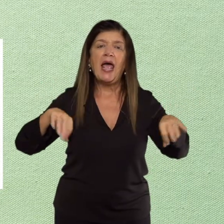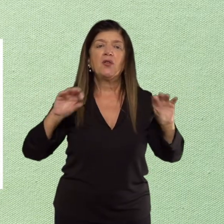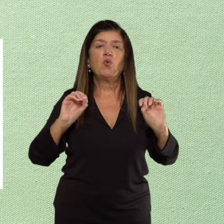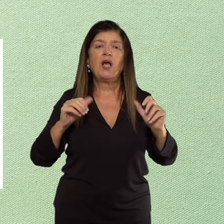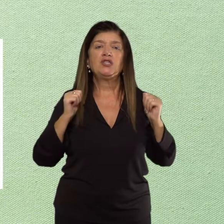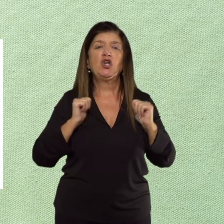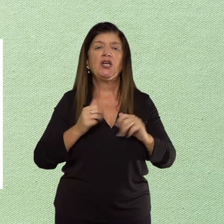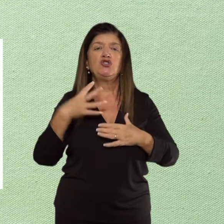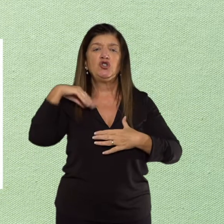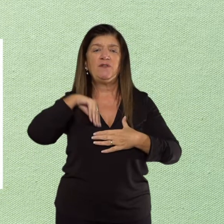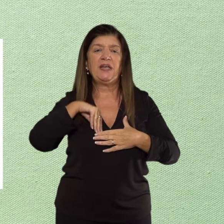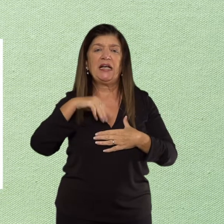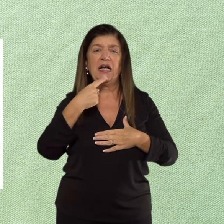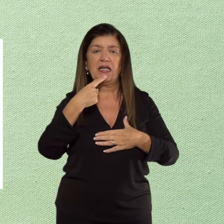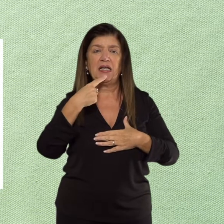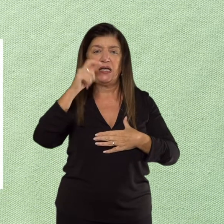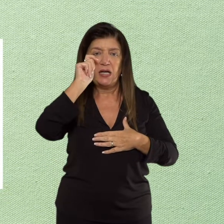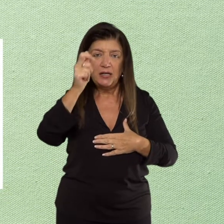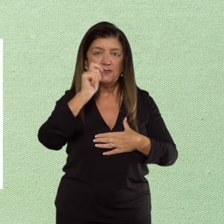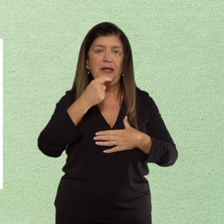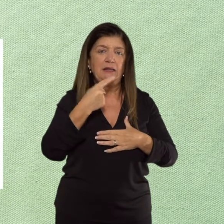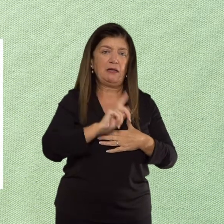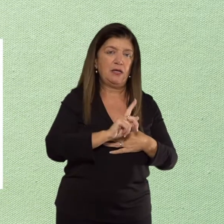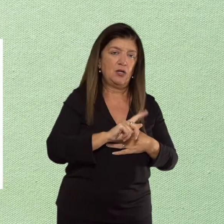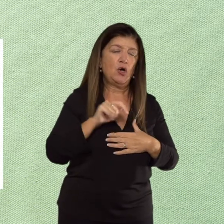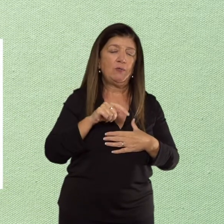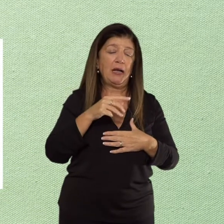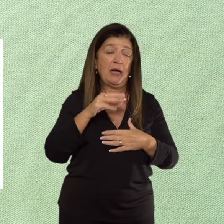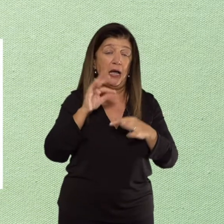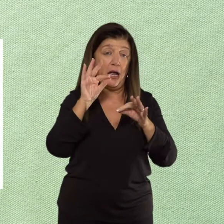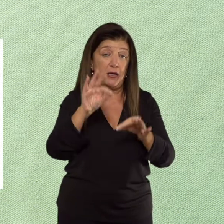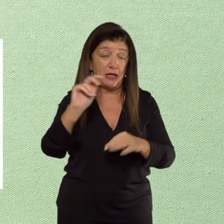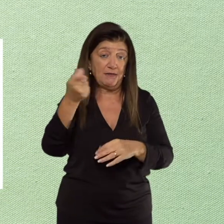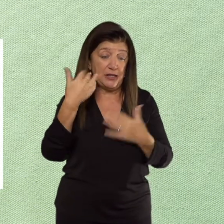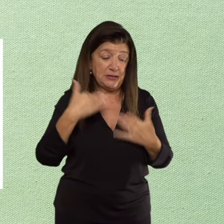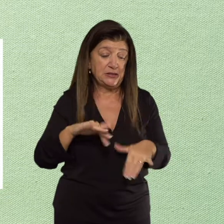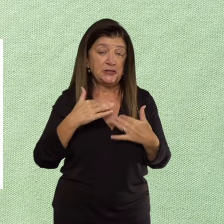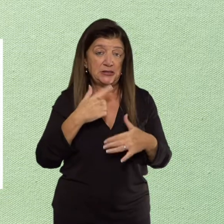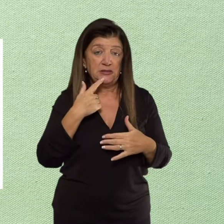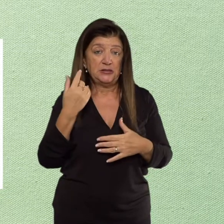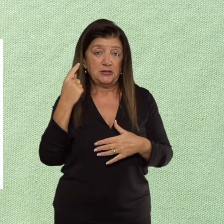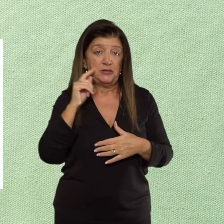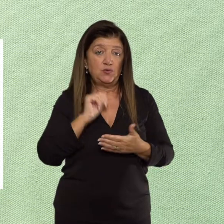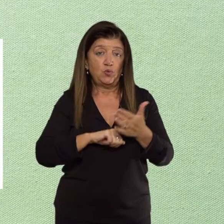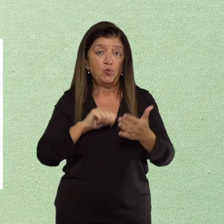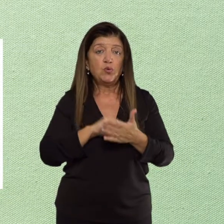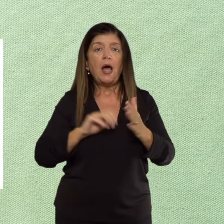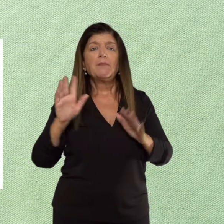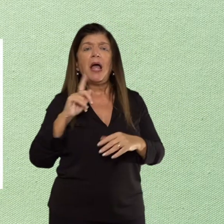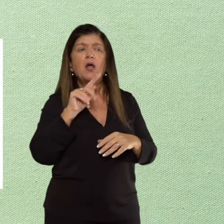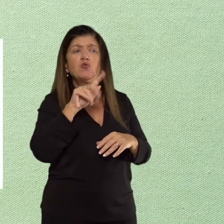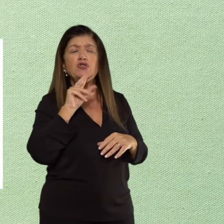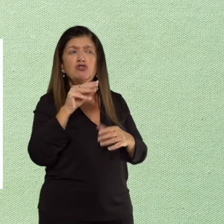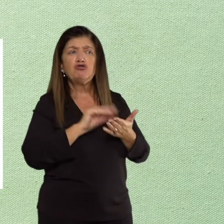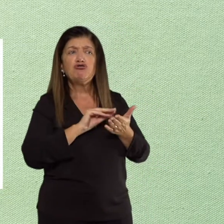riusciamo ancora... Ma che cosa serve? Cioè, tu mi dici che c'è un determinato numero di segnalatori